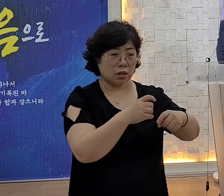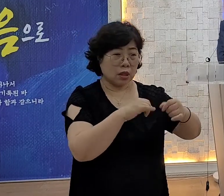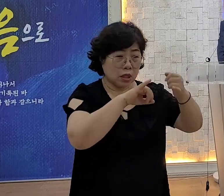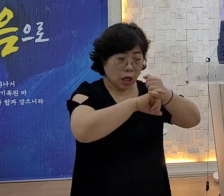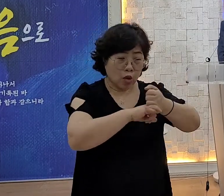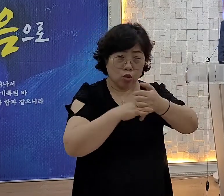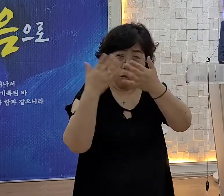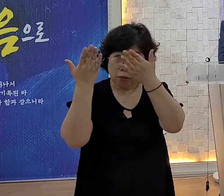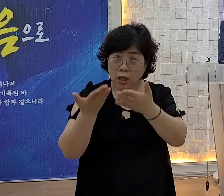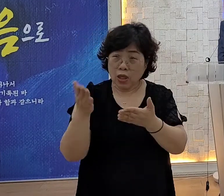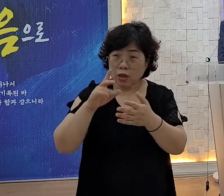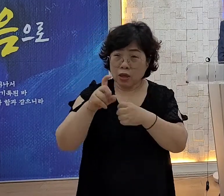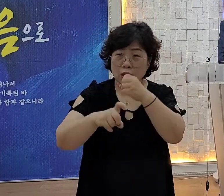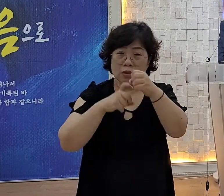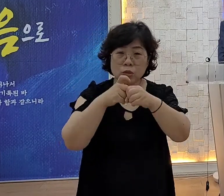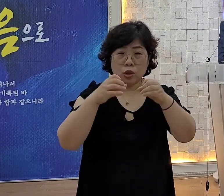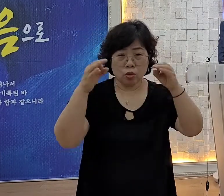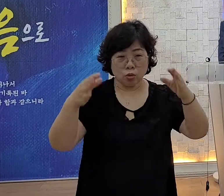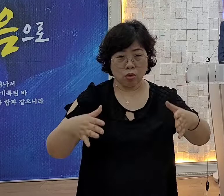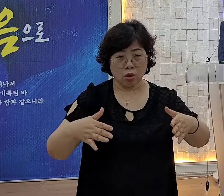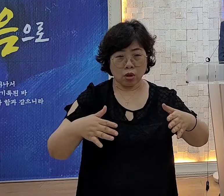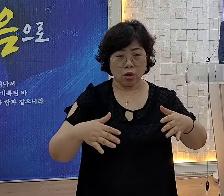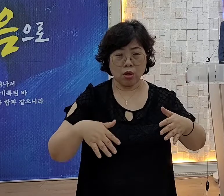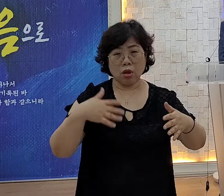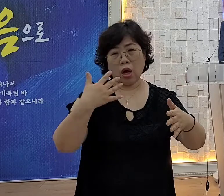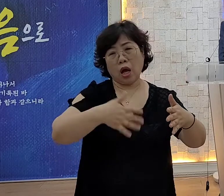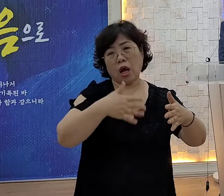상황에서. 여러분, 어떻겠습니까?